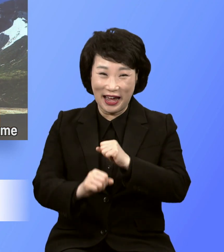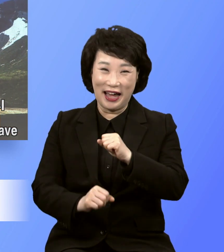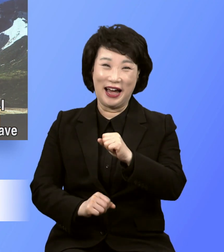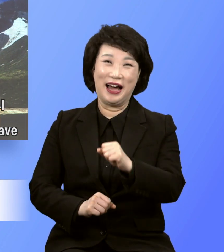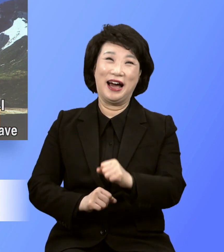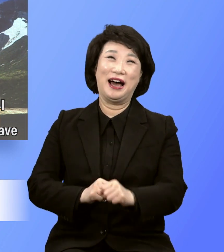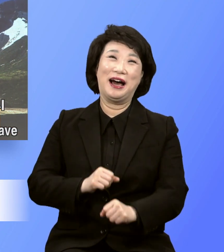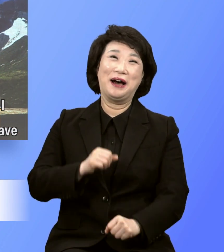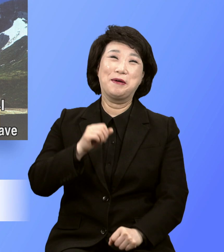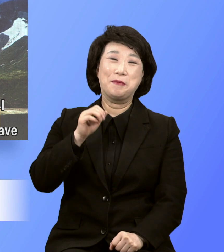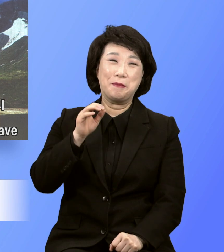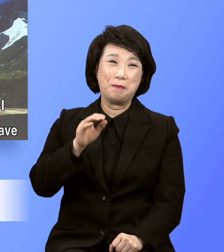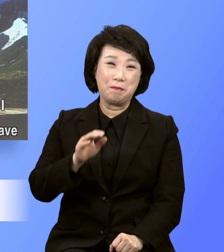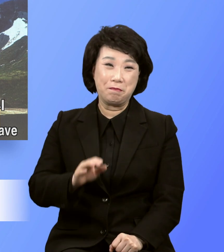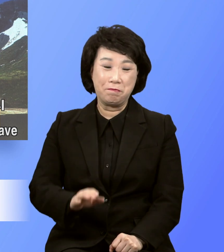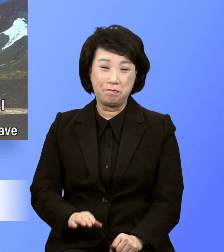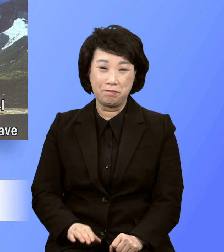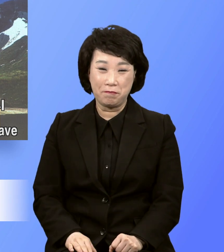자유하리라.